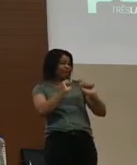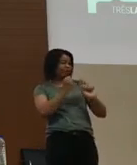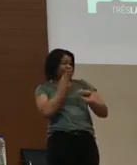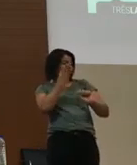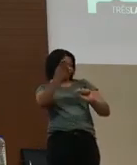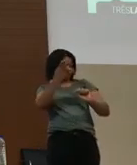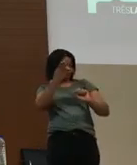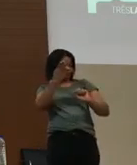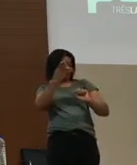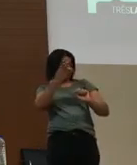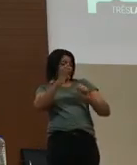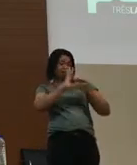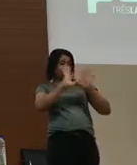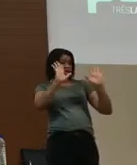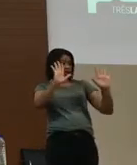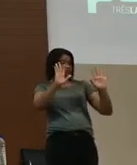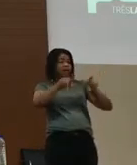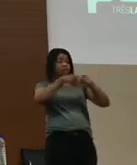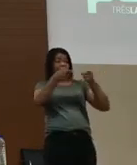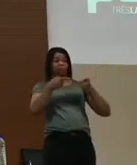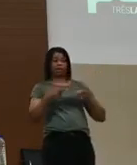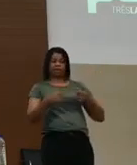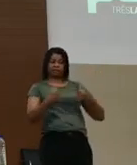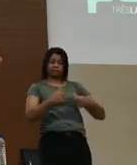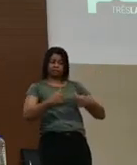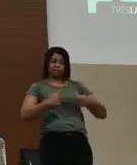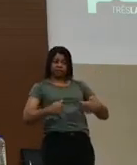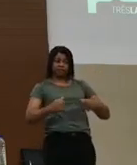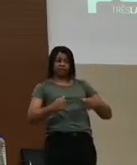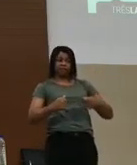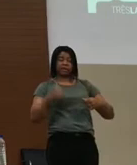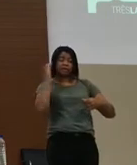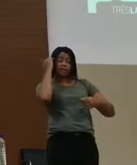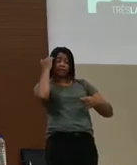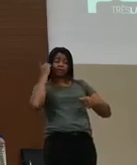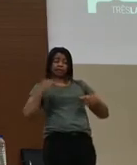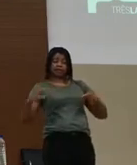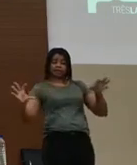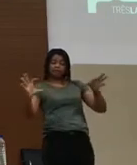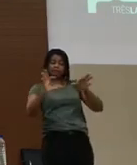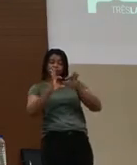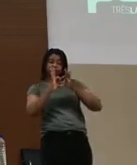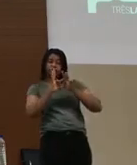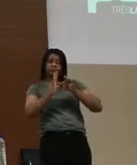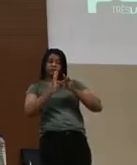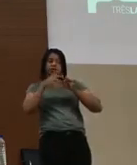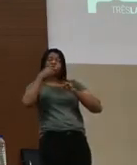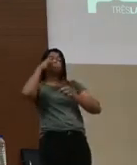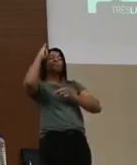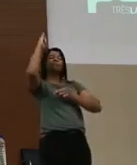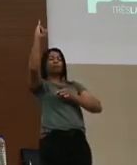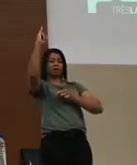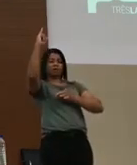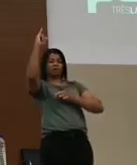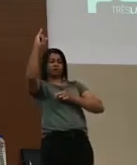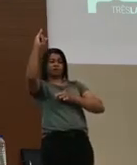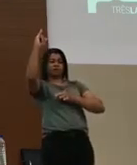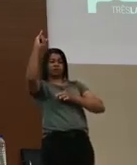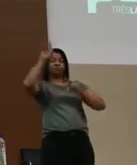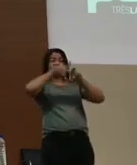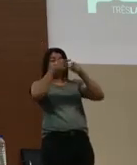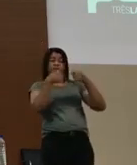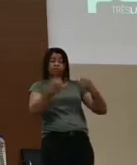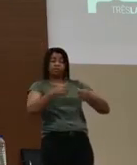quisermos? Ele fala que isso está atrelado ao fato de Jesus ter voltado ao Pai e ao fato de fazer as obras de